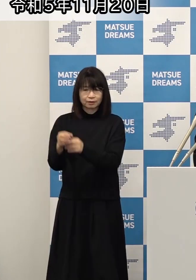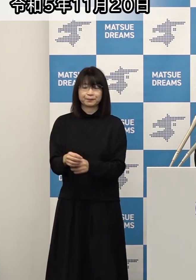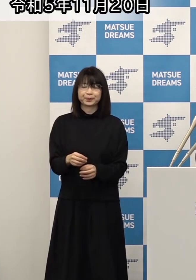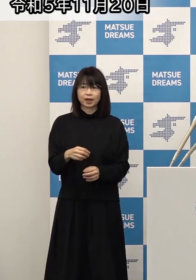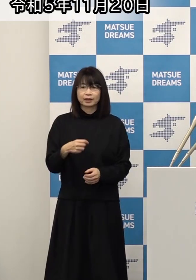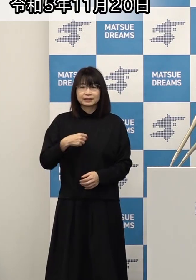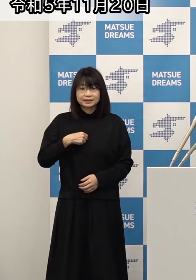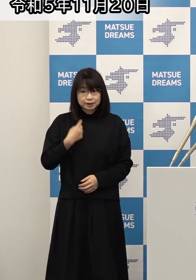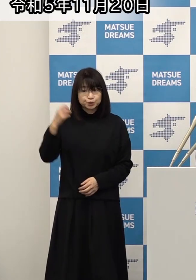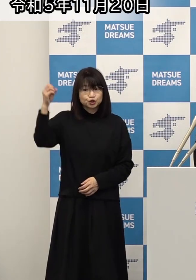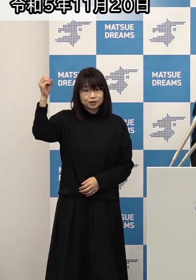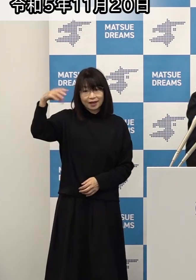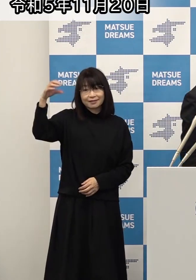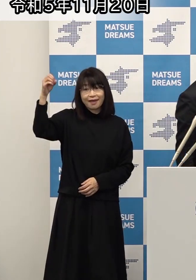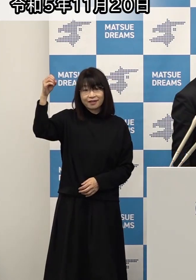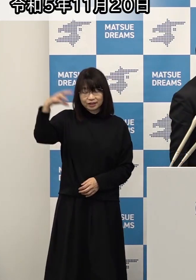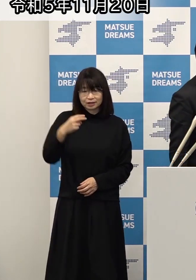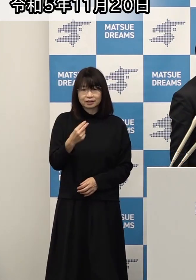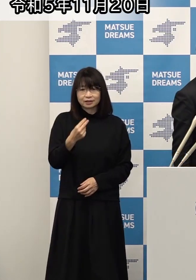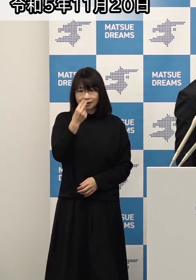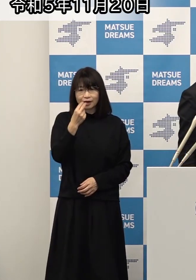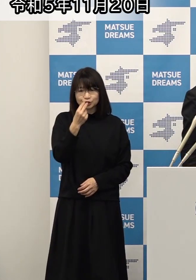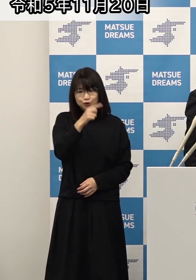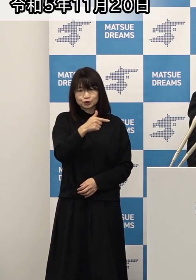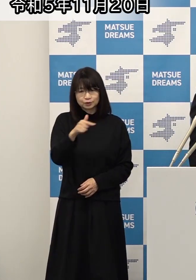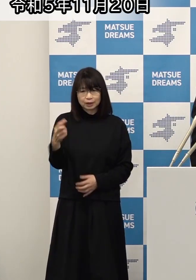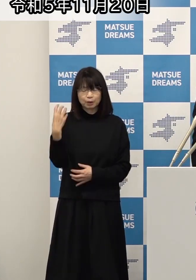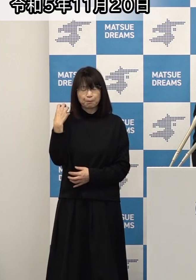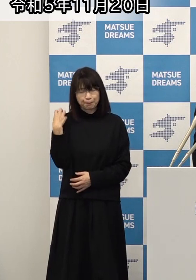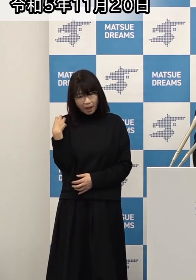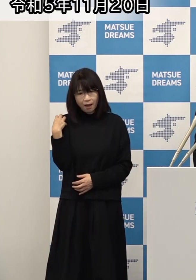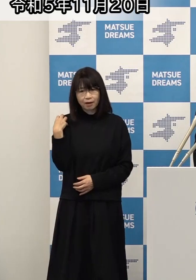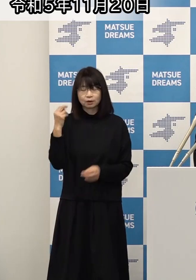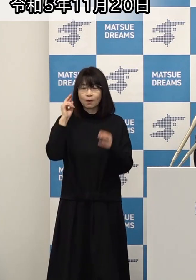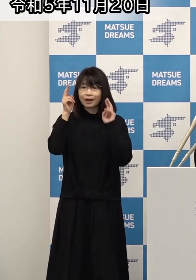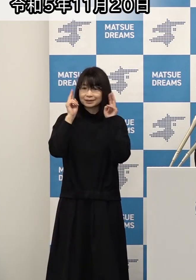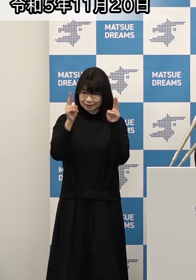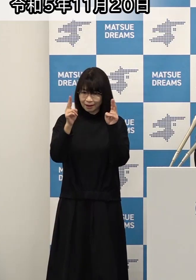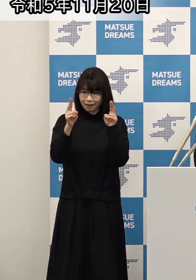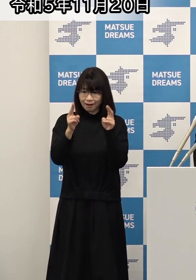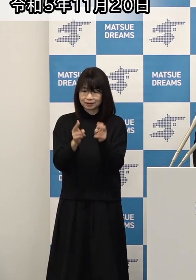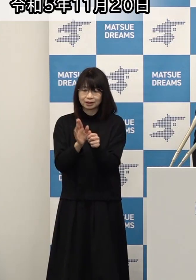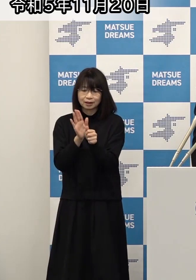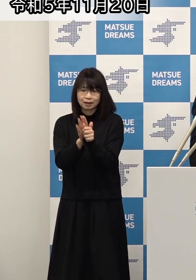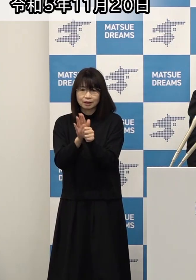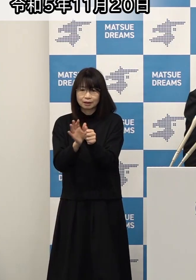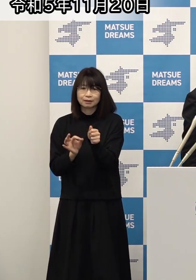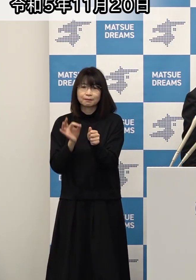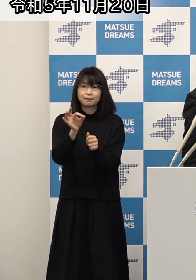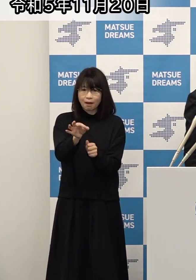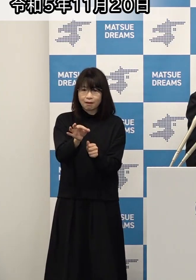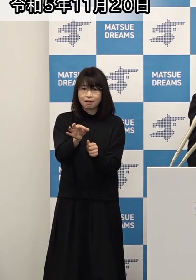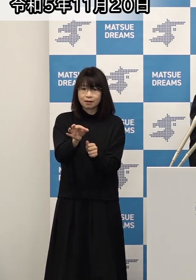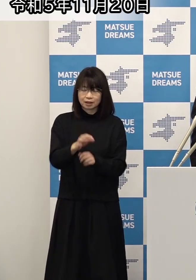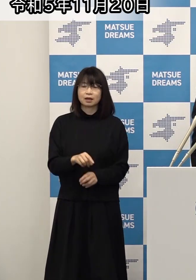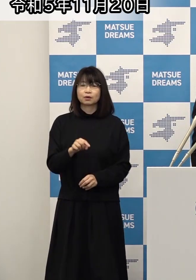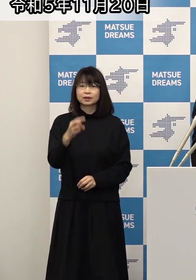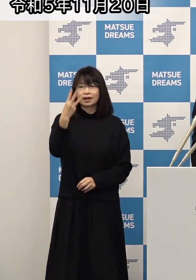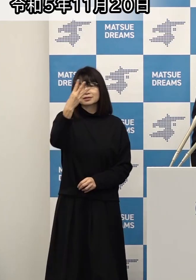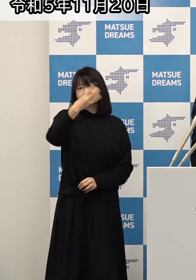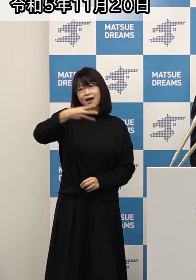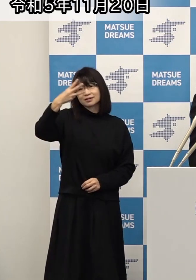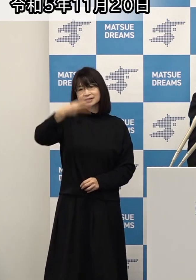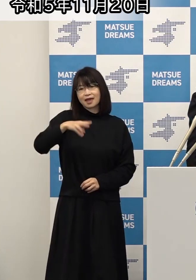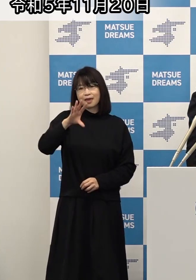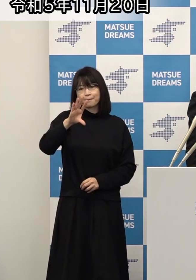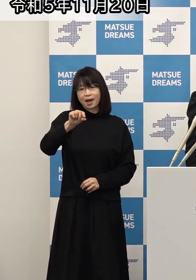ての光熱費、燃料費の価格高騰分の一部を補助するというものでございまして、3000万円の予算を